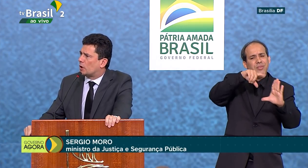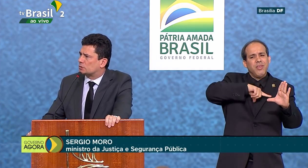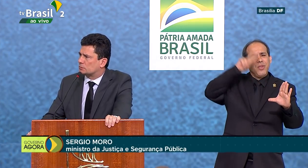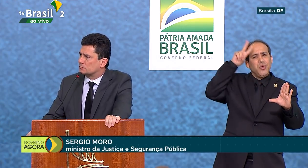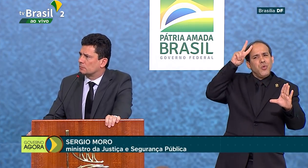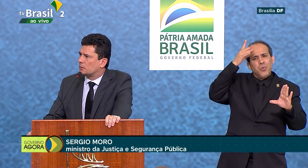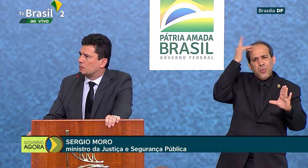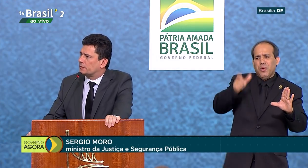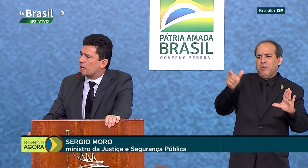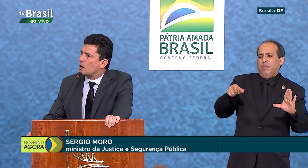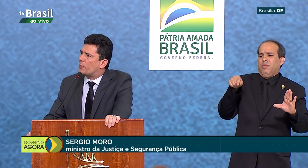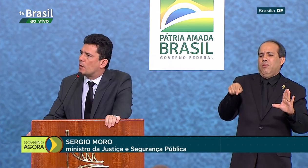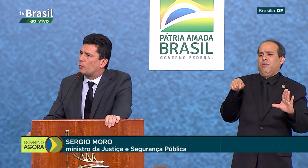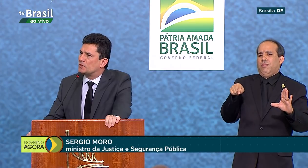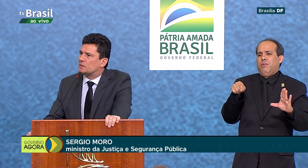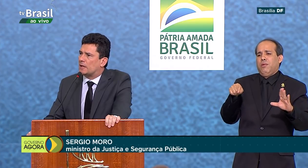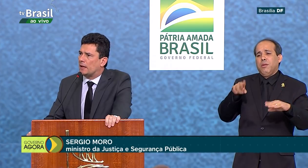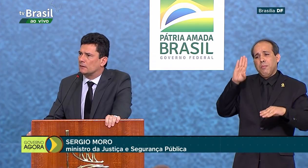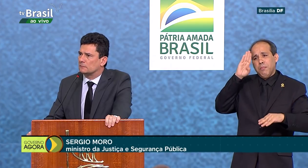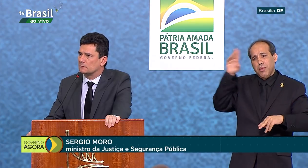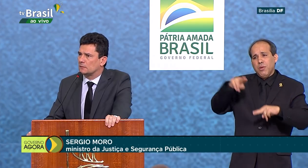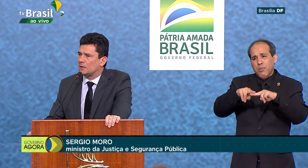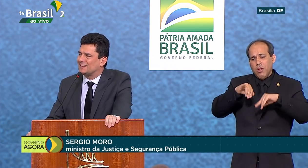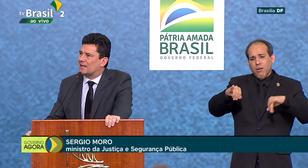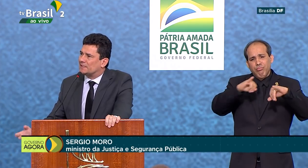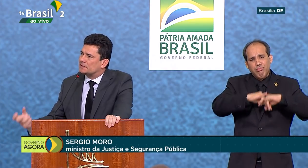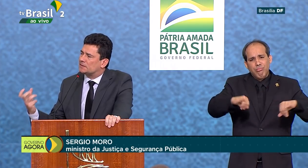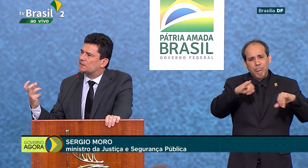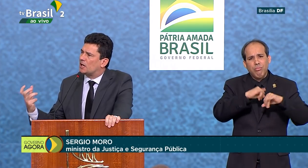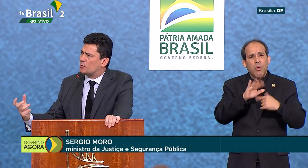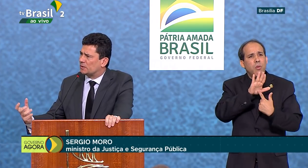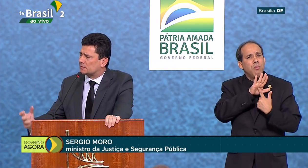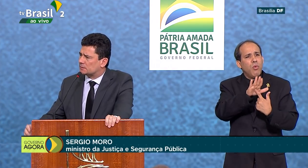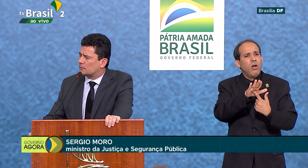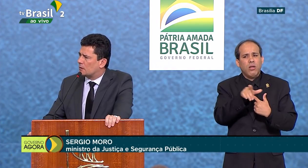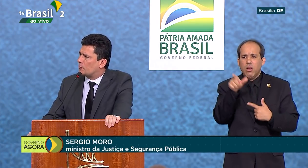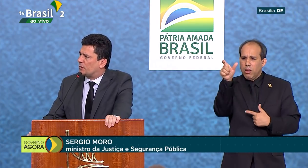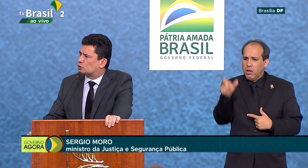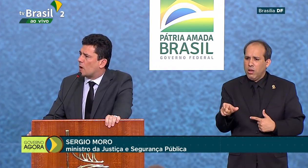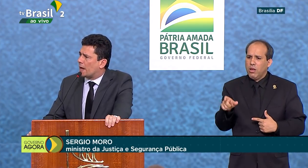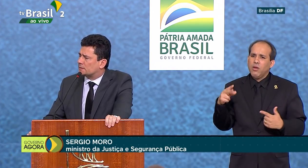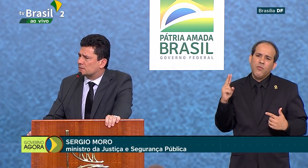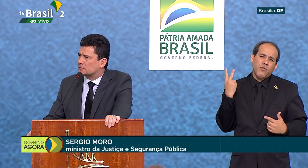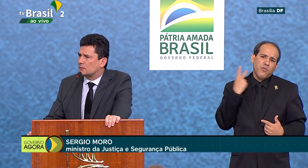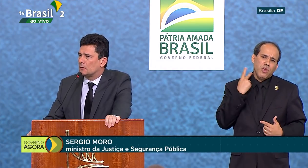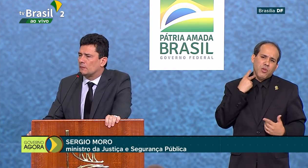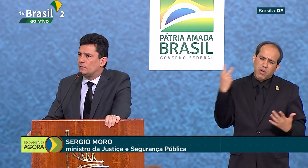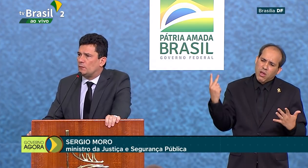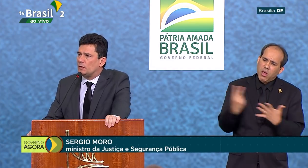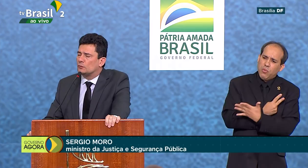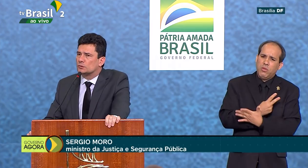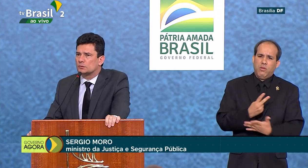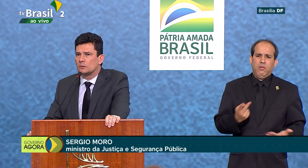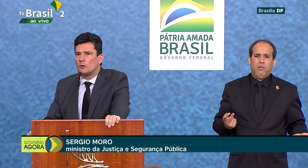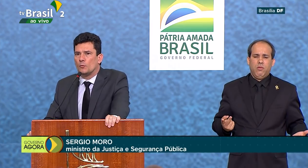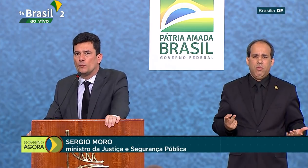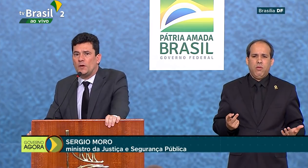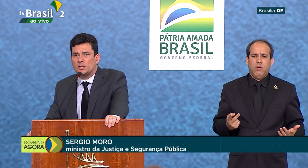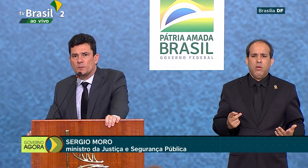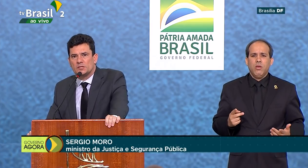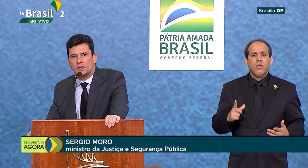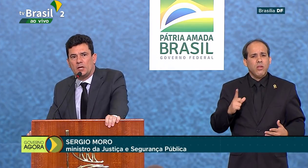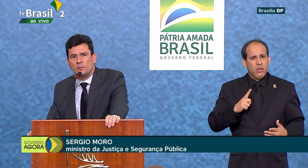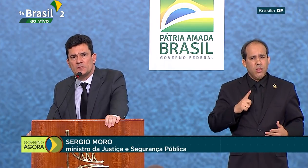o propósito da campanha publicitária: trazer esses dramas pessoais vividos